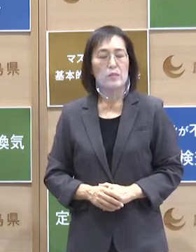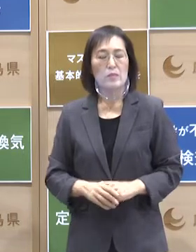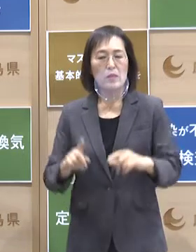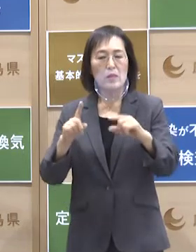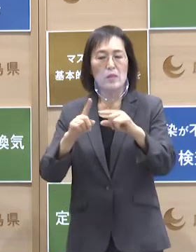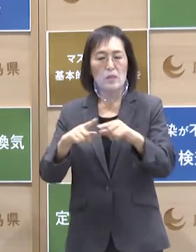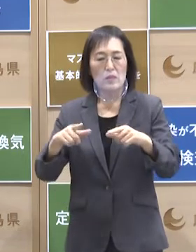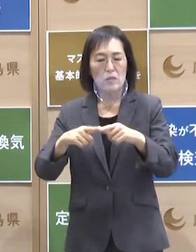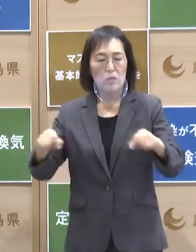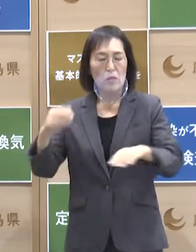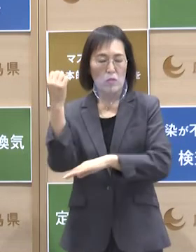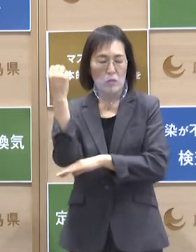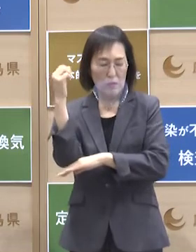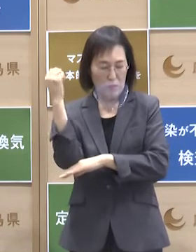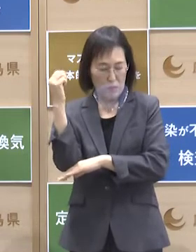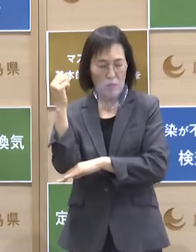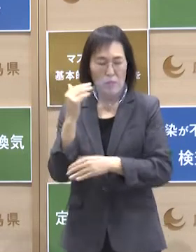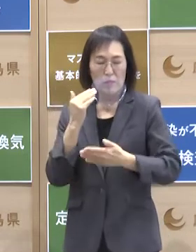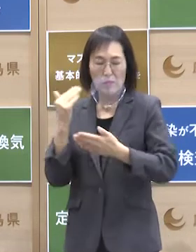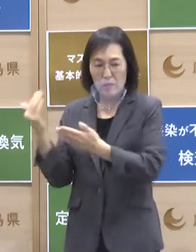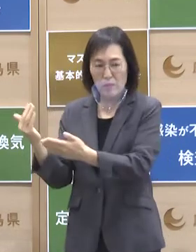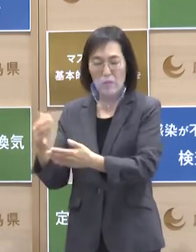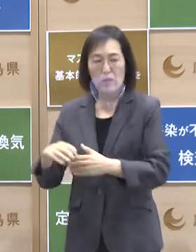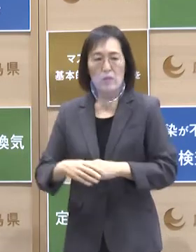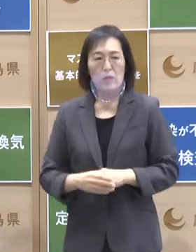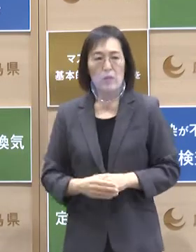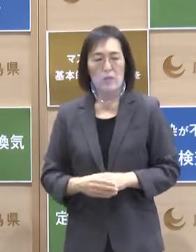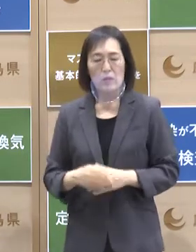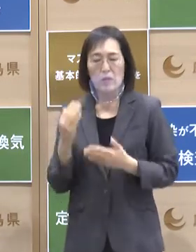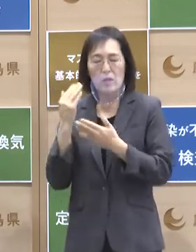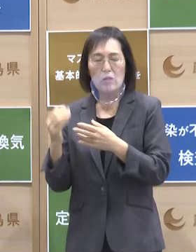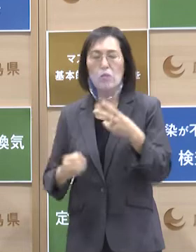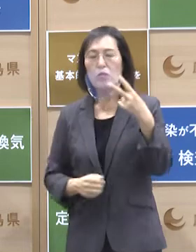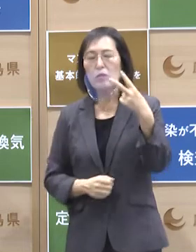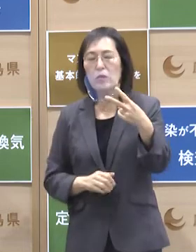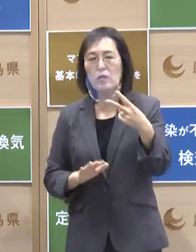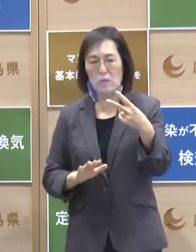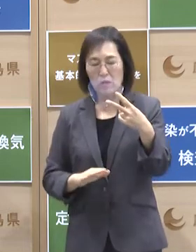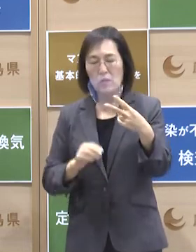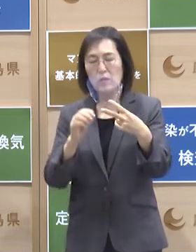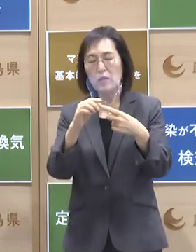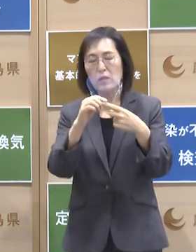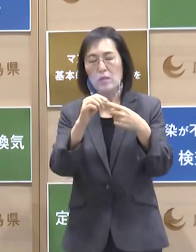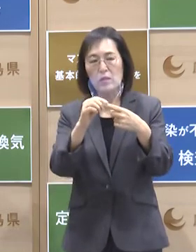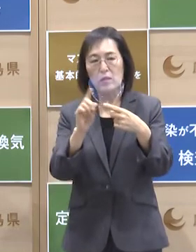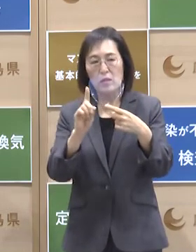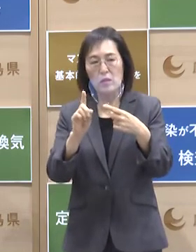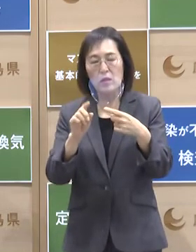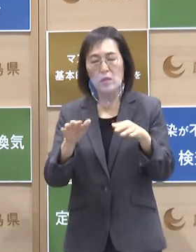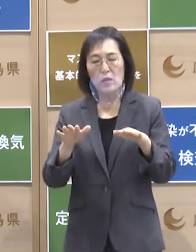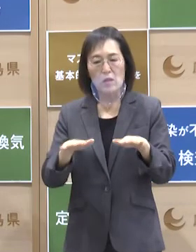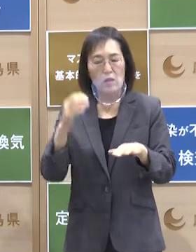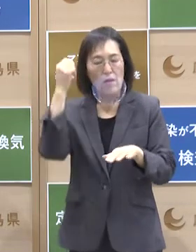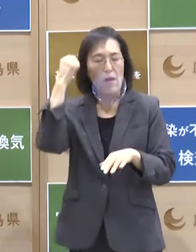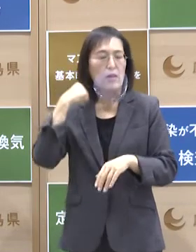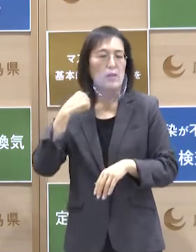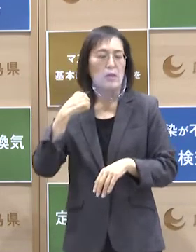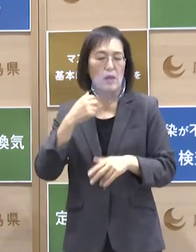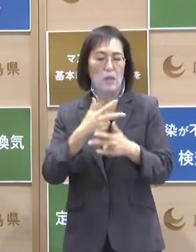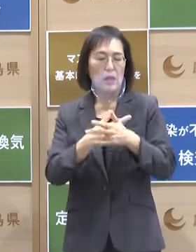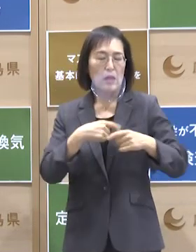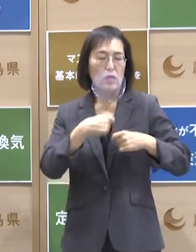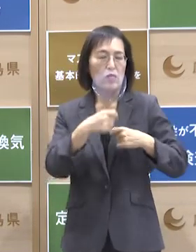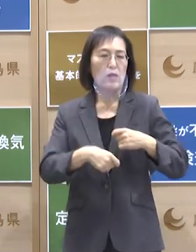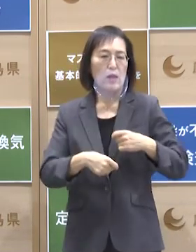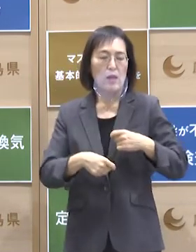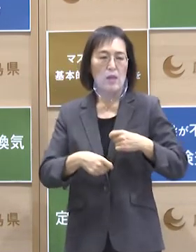中国新聞の永山といいます。2点すいません質問させてください。1点目は今日朝ですね、北朝鮮が